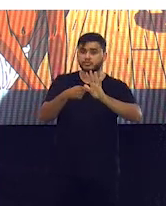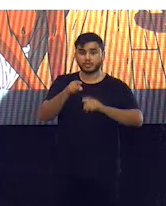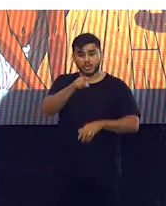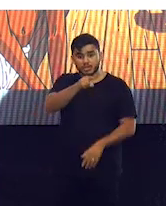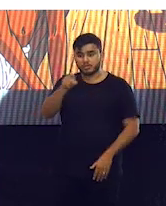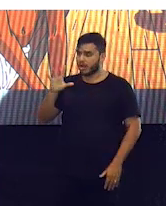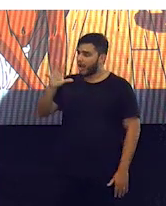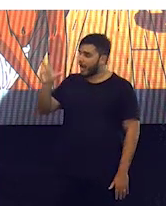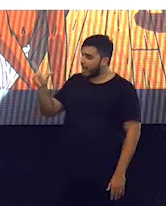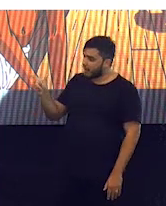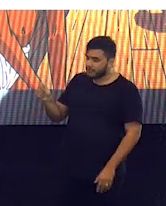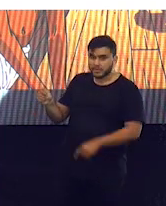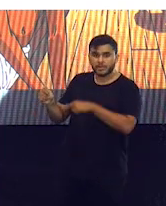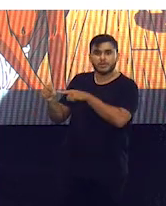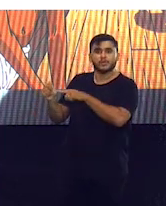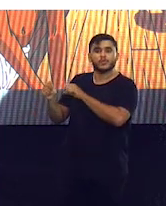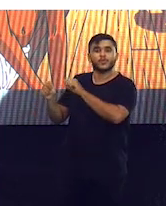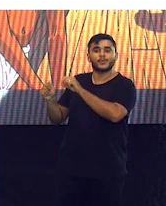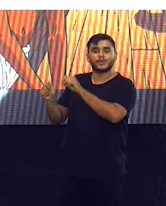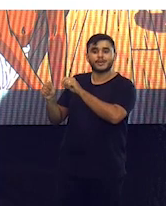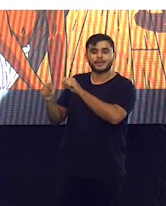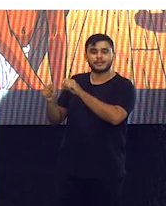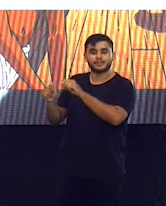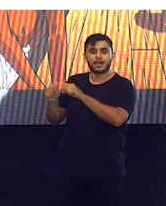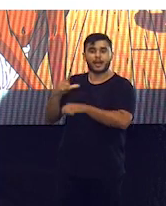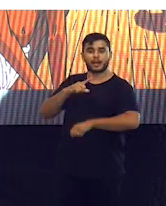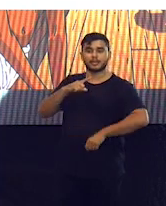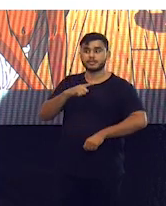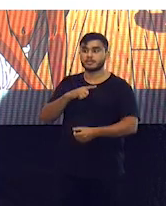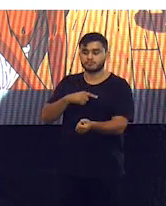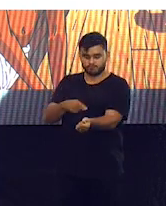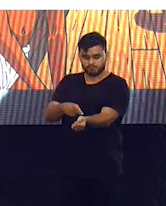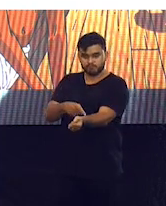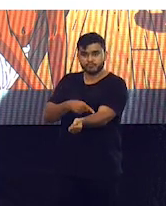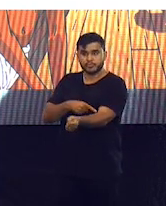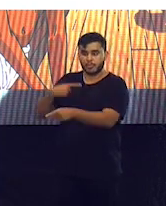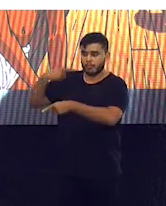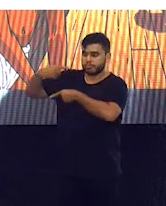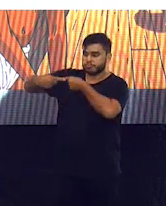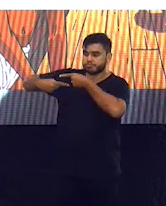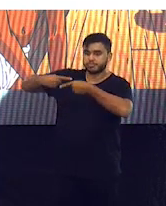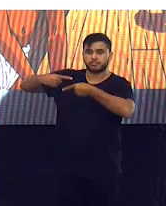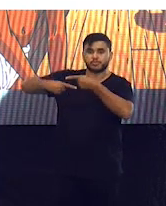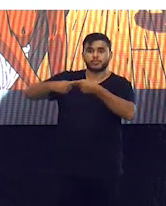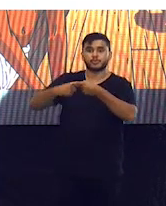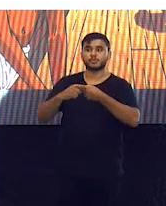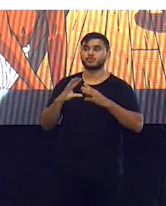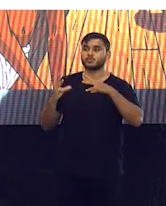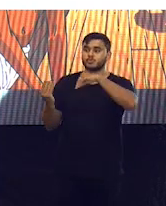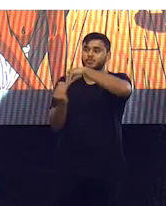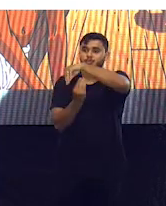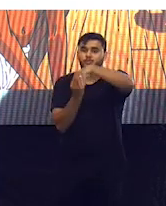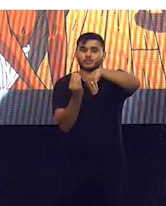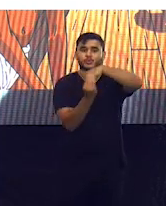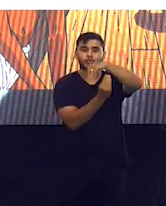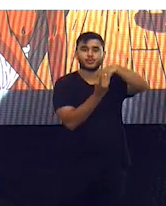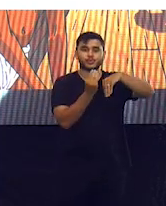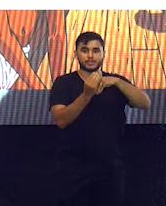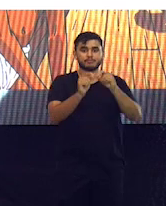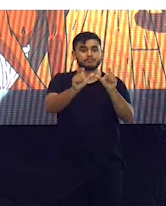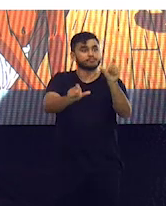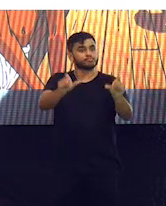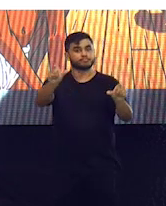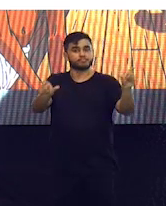traços da africanitude correndo em vossas veias. Nós somos um país mestiço e